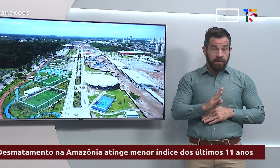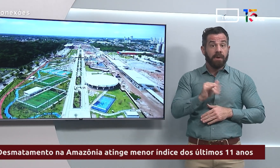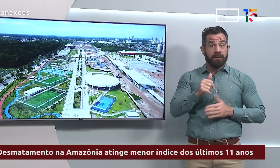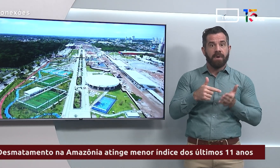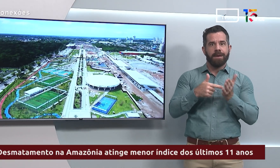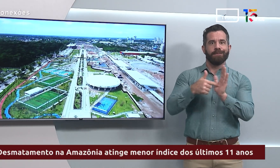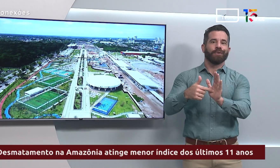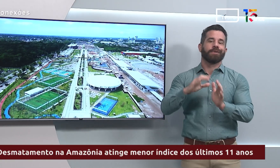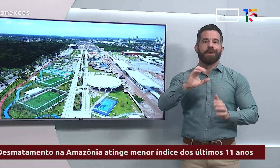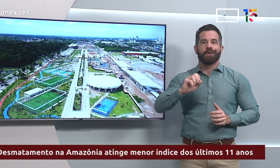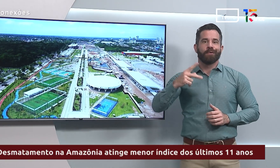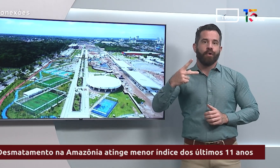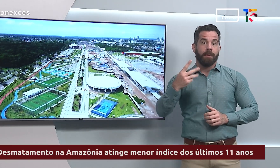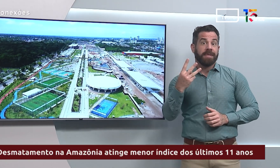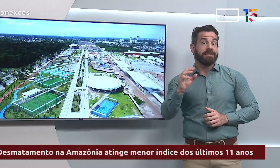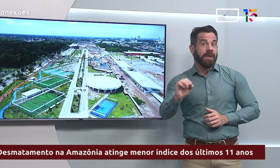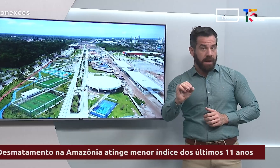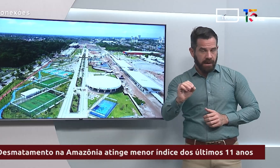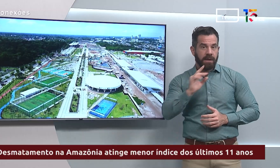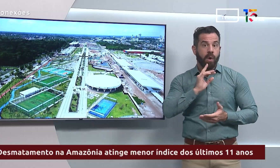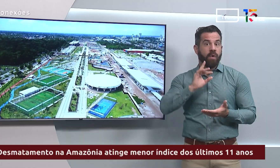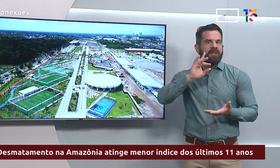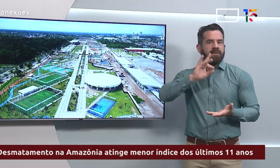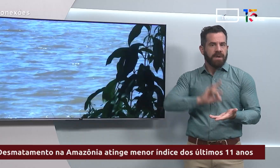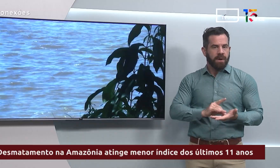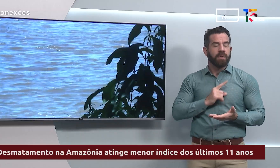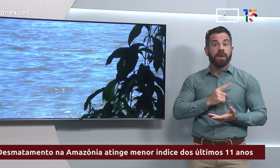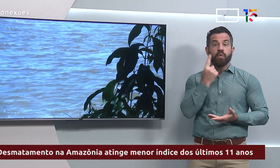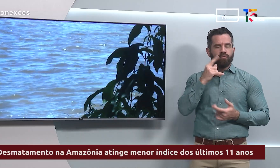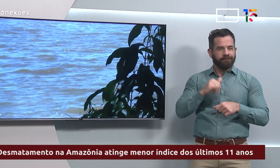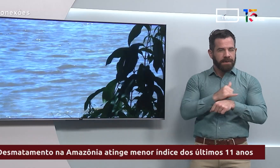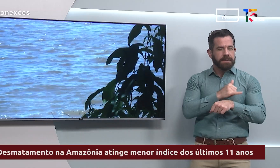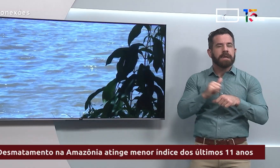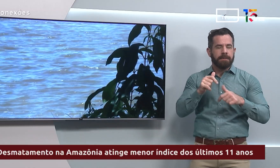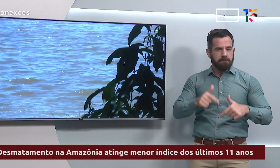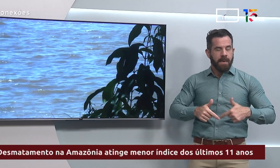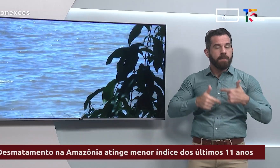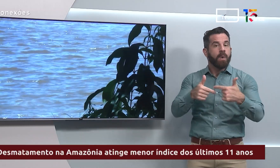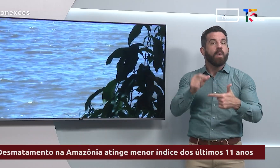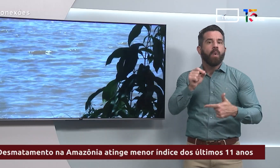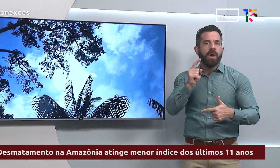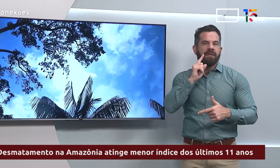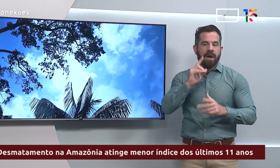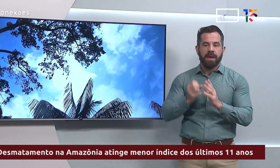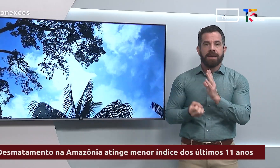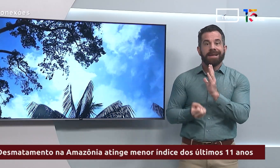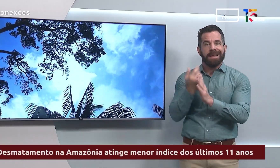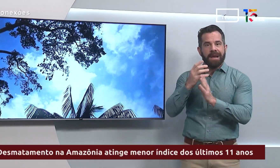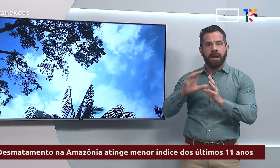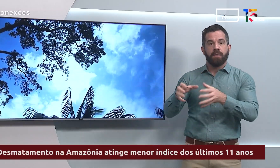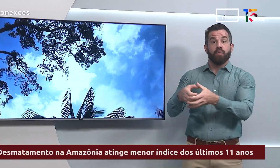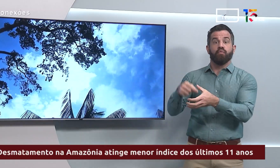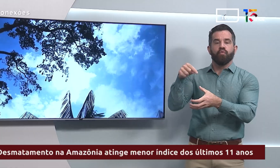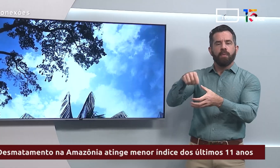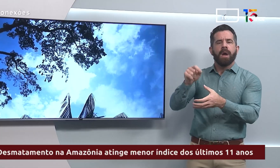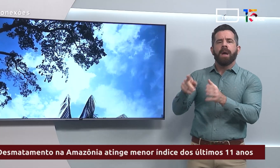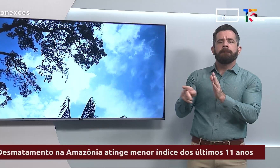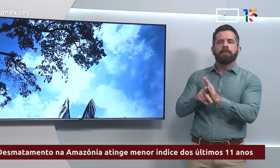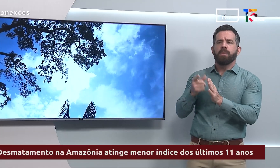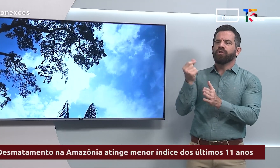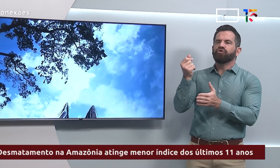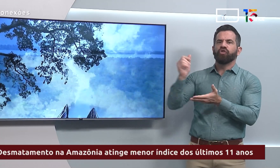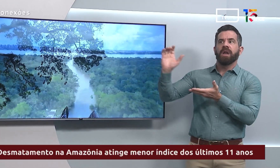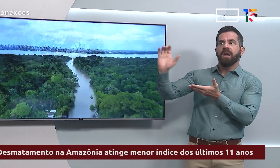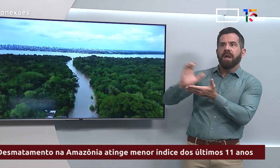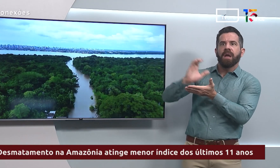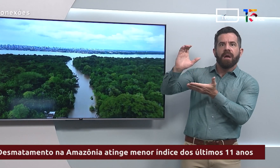na Conferência do Clima, que começa daqui uma semana em Belém. A medida prevê a criação de um fundo de investimento internacional